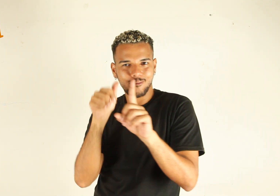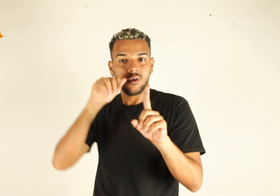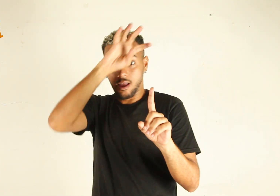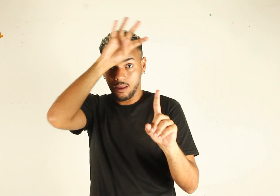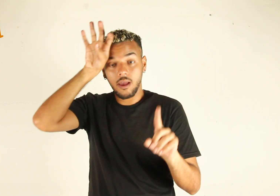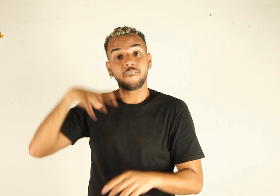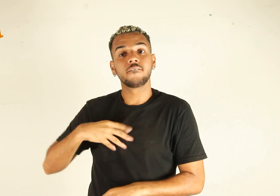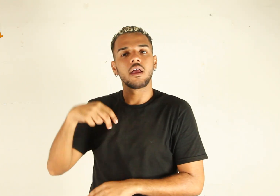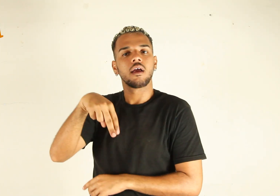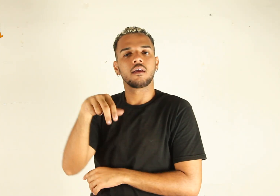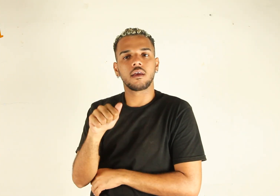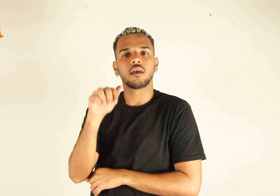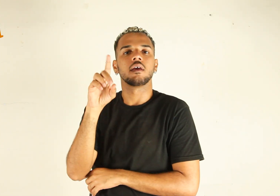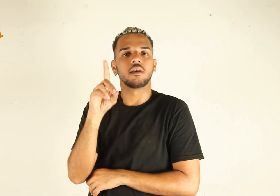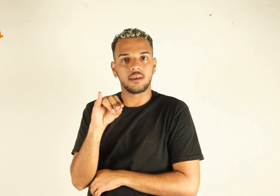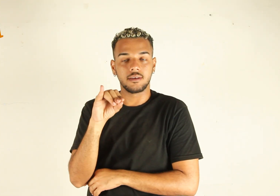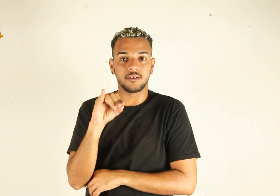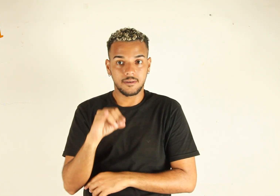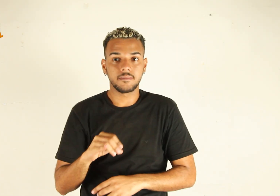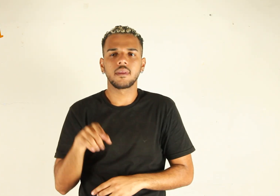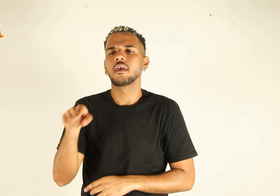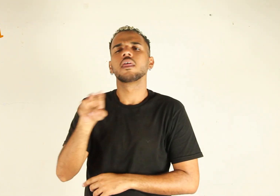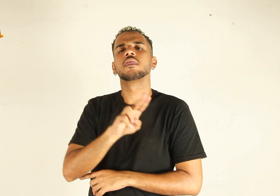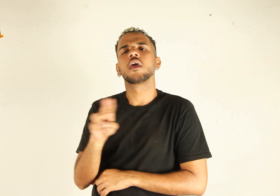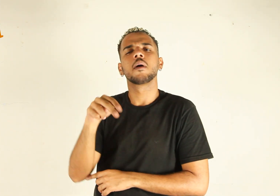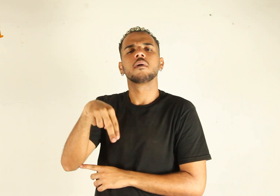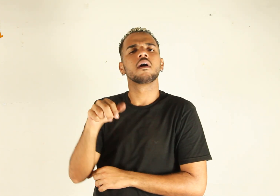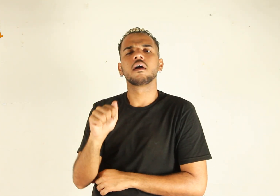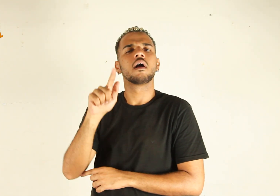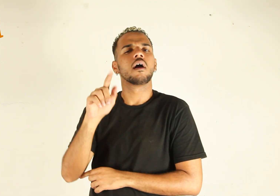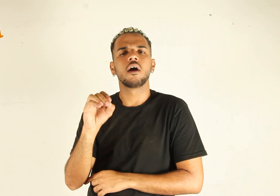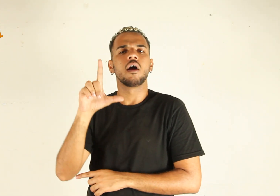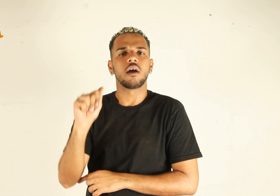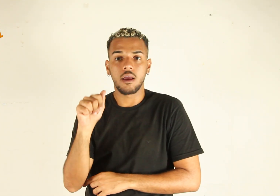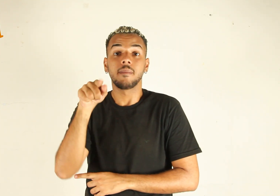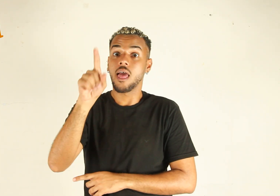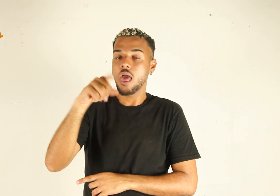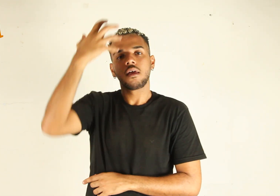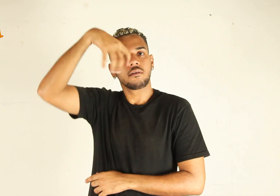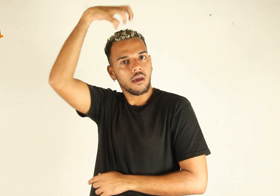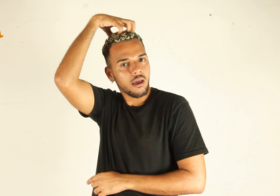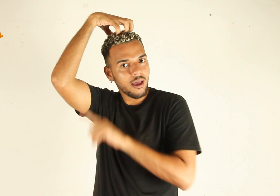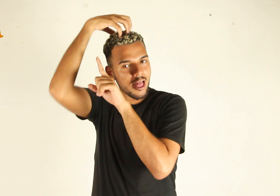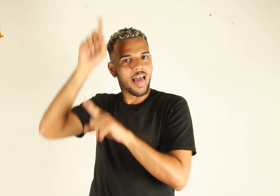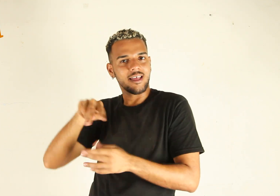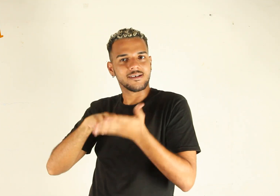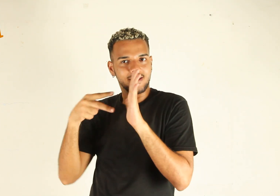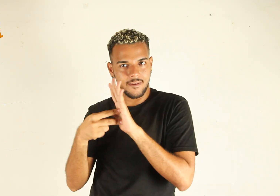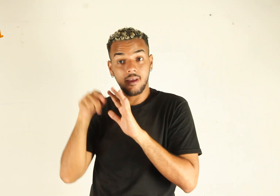A história do nascimento de Ginga foi marcada por uma aura sobrenatural. Segundo seus biógrafos, ela teria